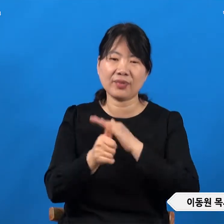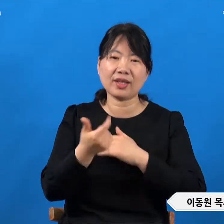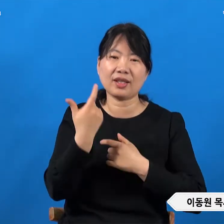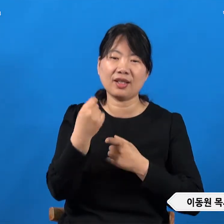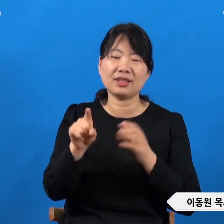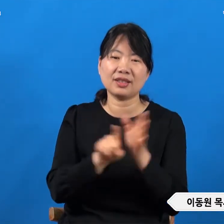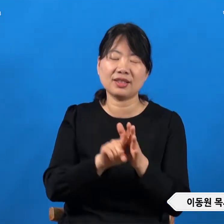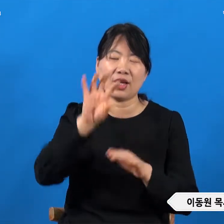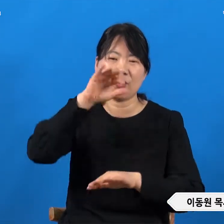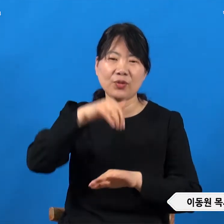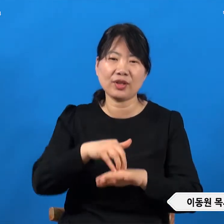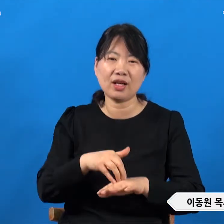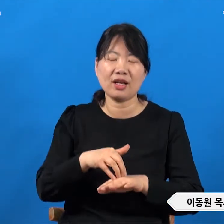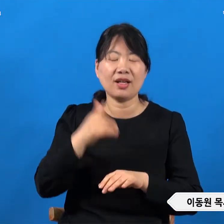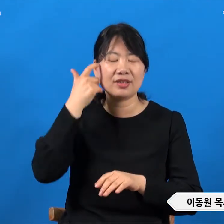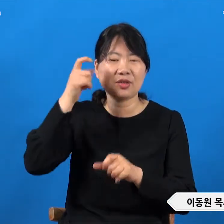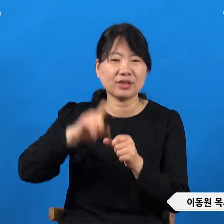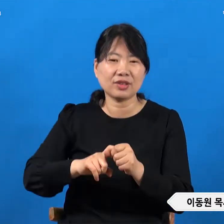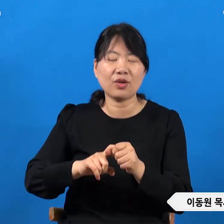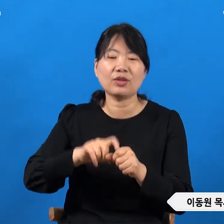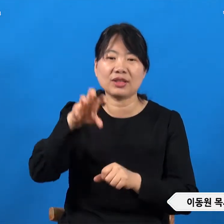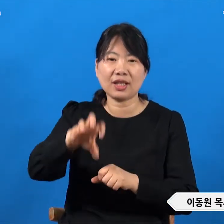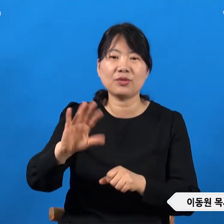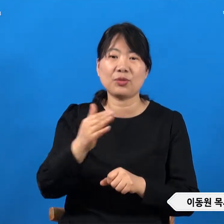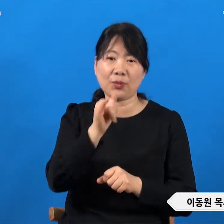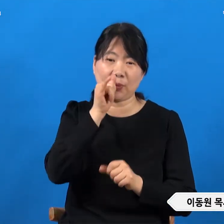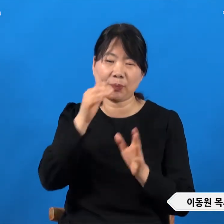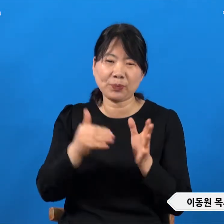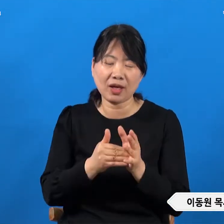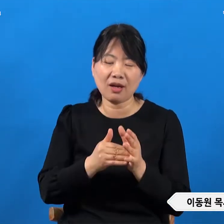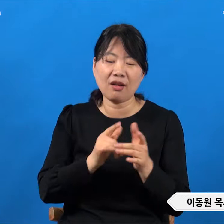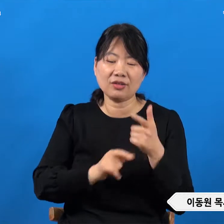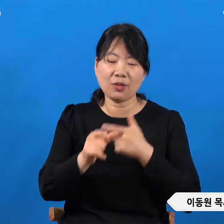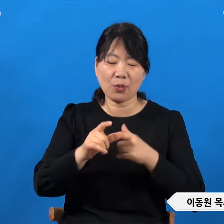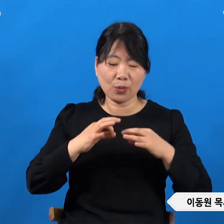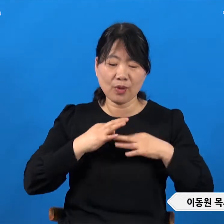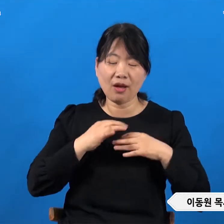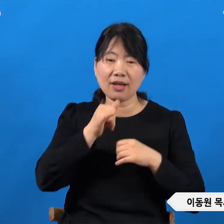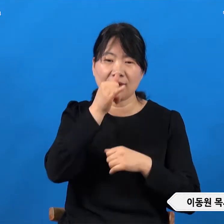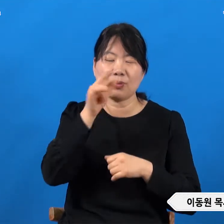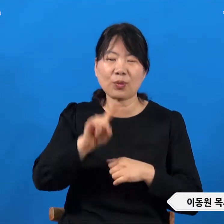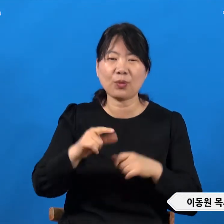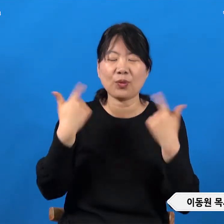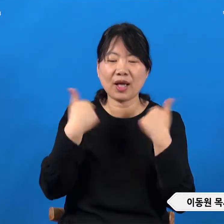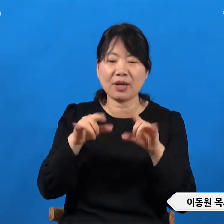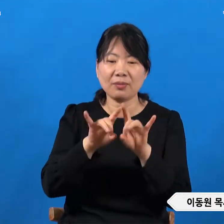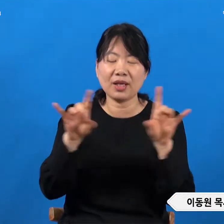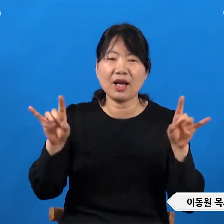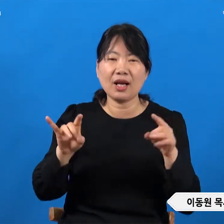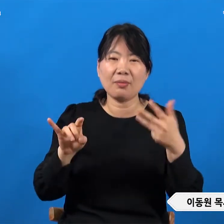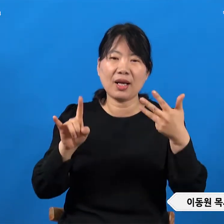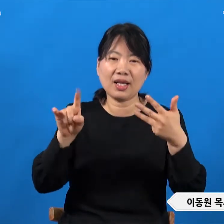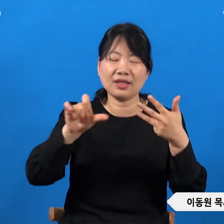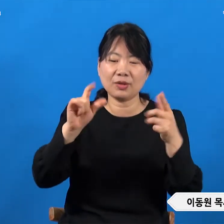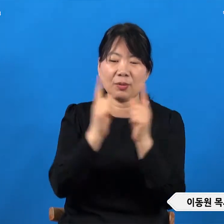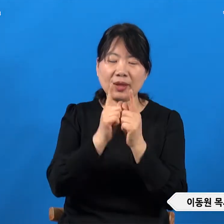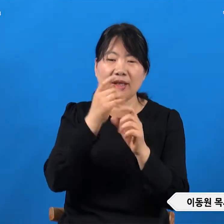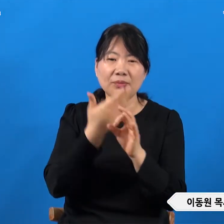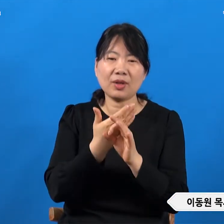그런 신앙훈련의 영적 장소가 된 것입니다. 더욱 놀라운 것은 해마다 8.15가